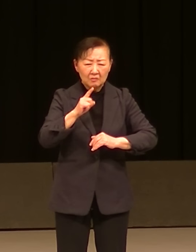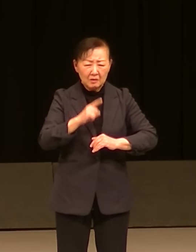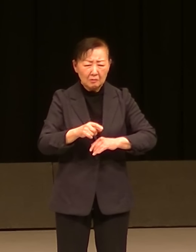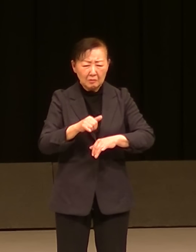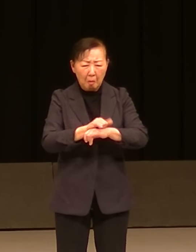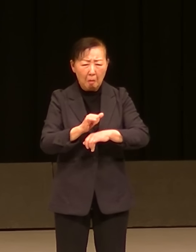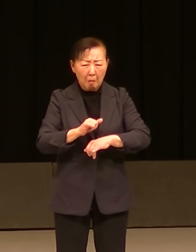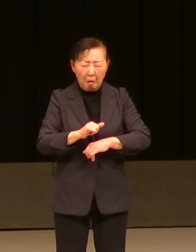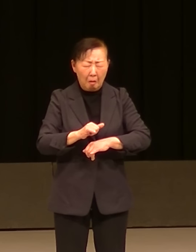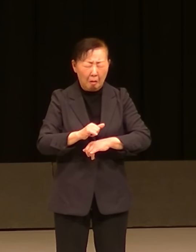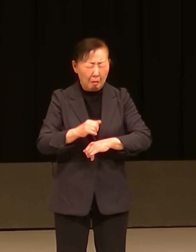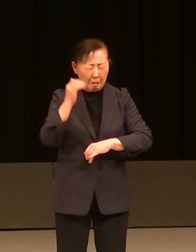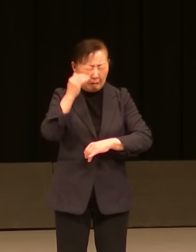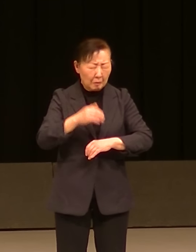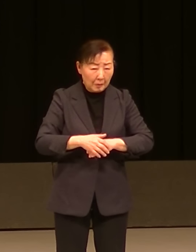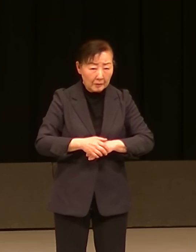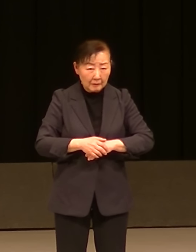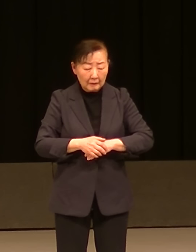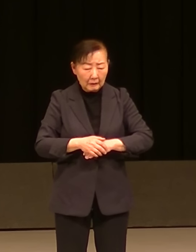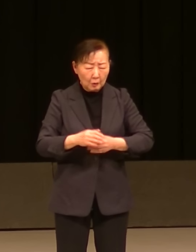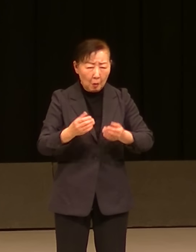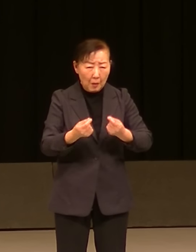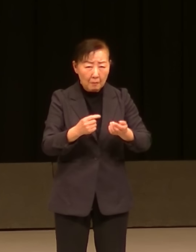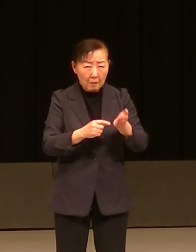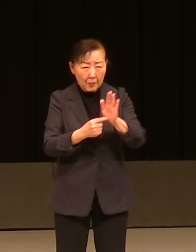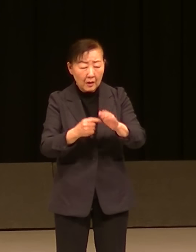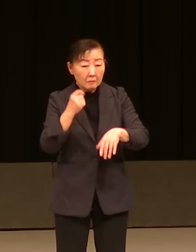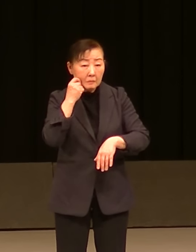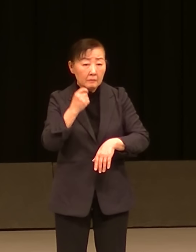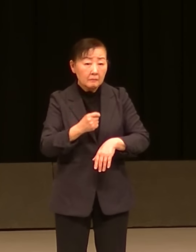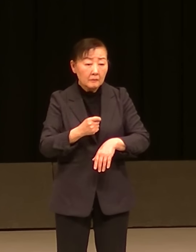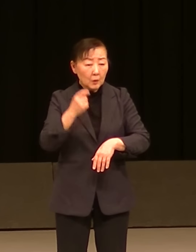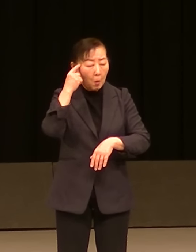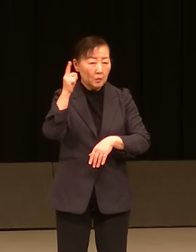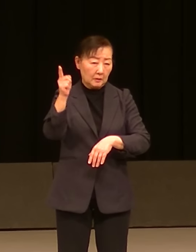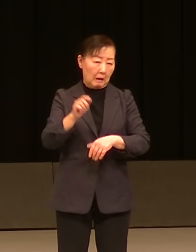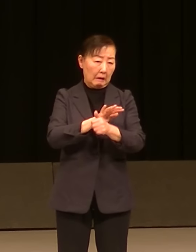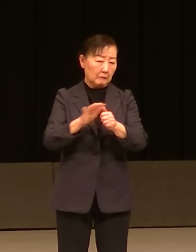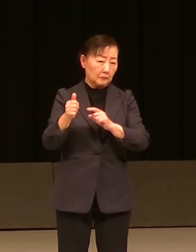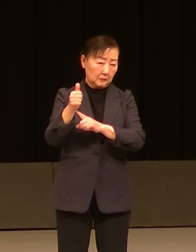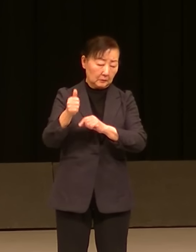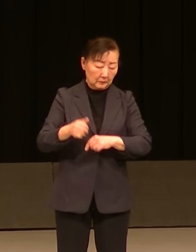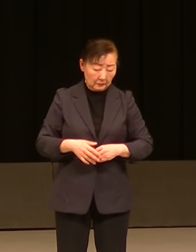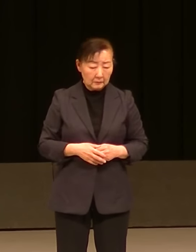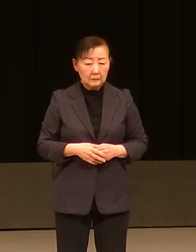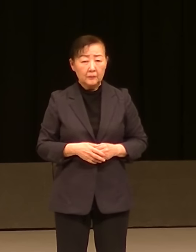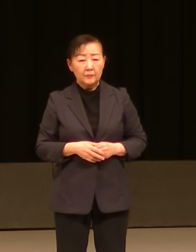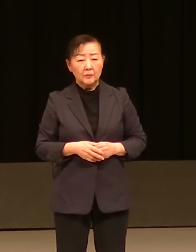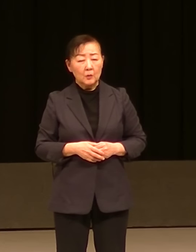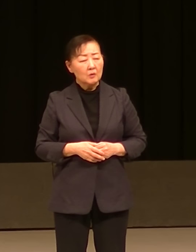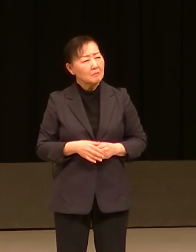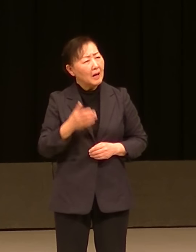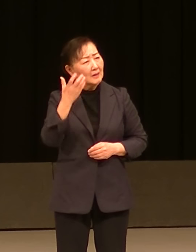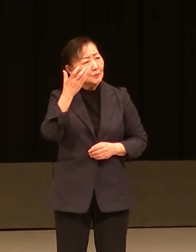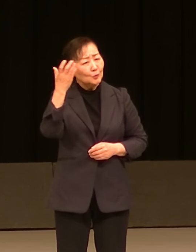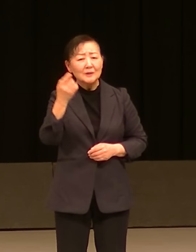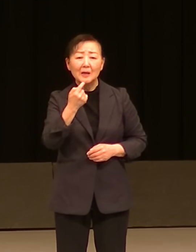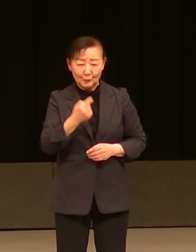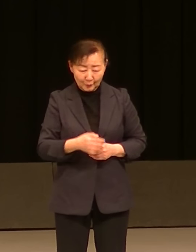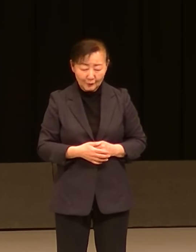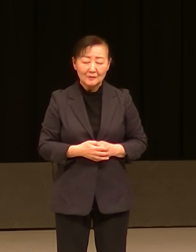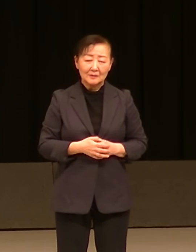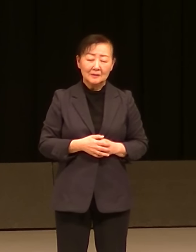から、このまんまは出せないなというふうに思ったんじゃないかなというふうに推察いたします。